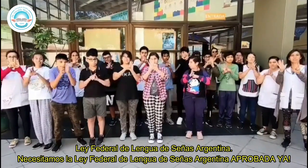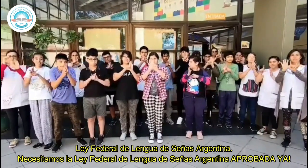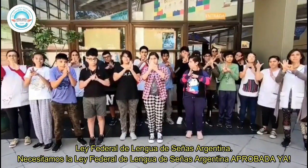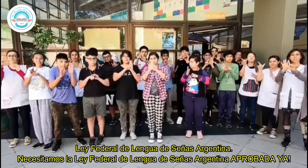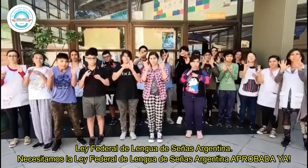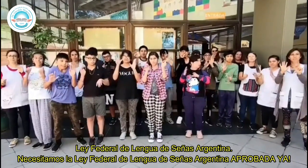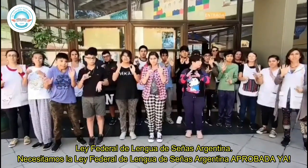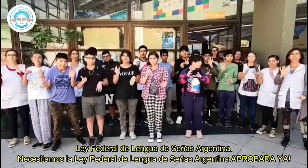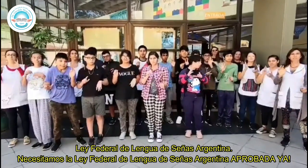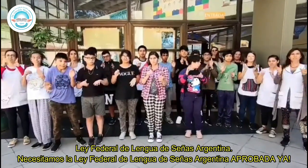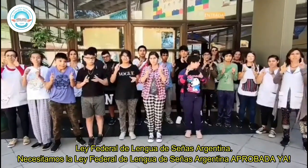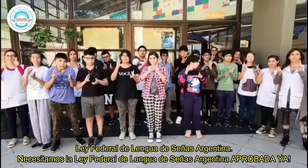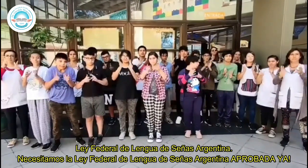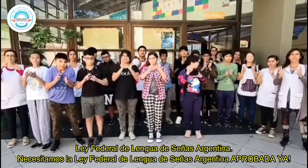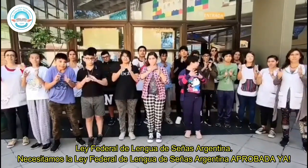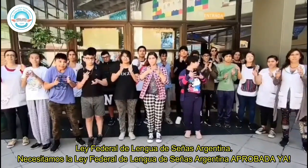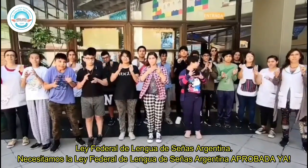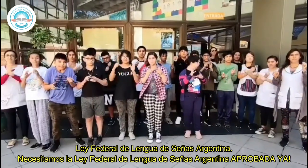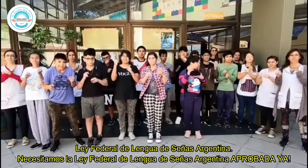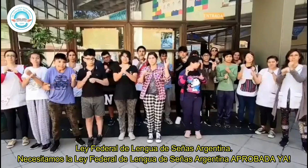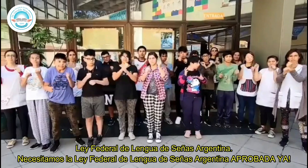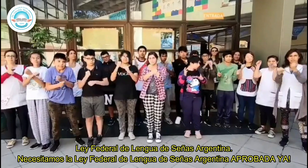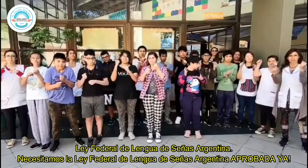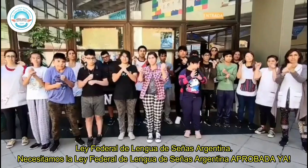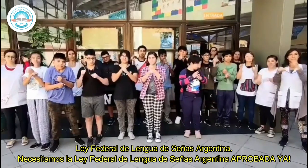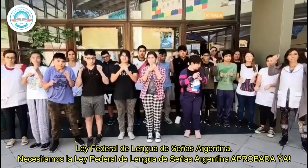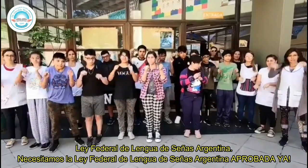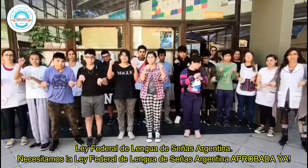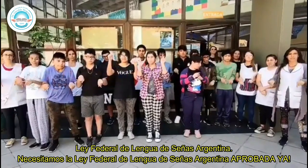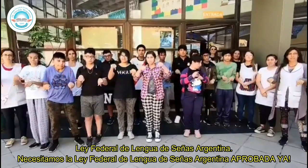Necesitamos la Ley Federal de Lengua de Señas Argentina aprobada ya.